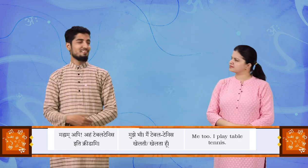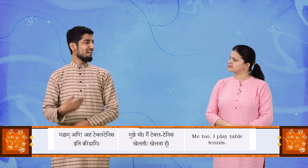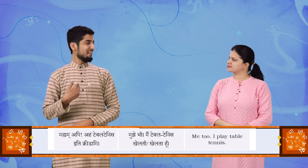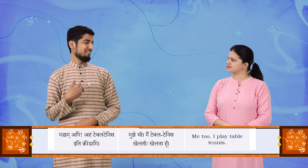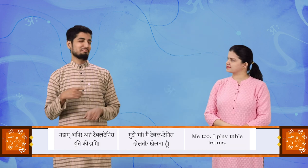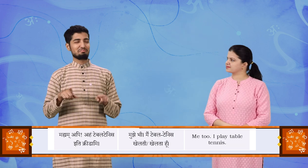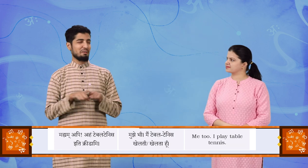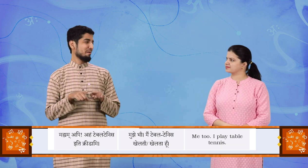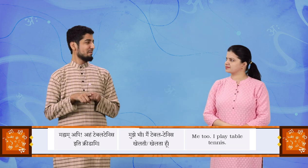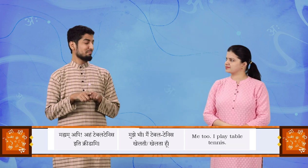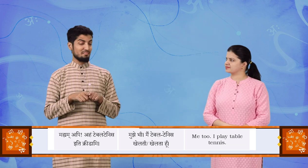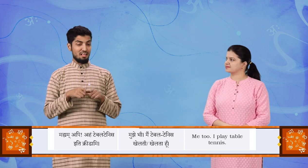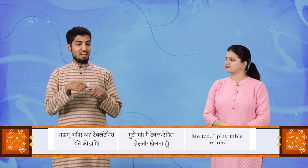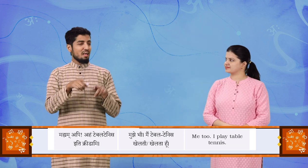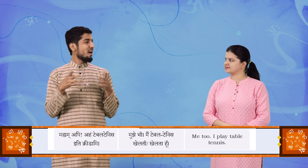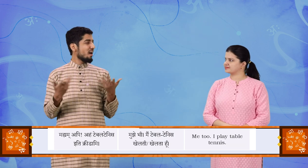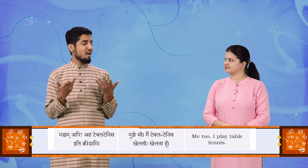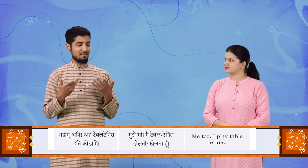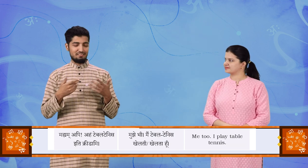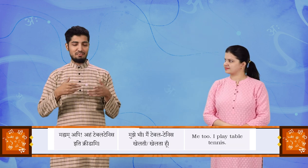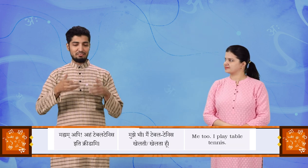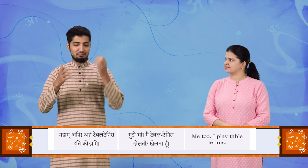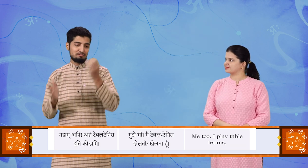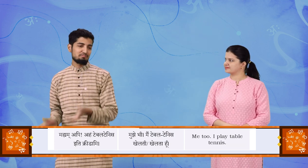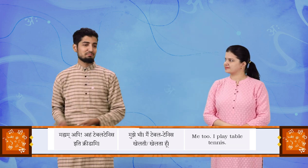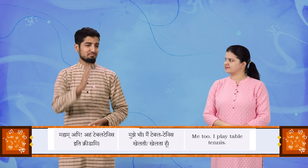को महापीठ हम टेबल टेनिस इतिहास में